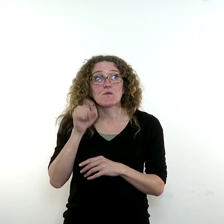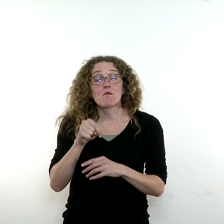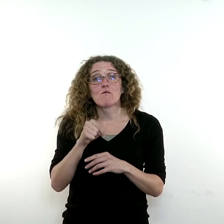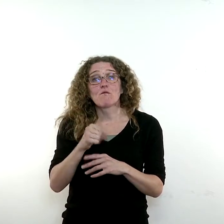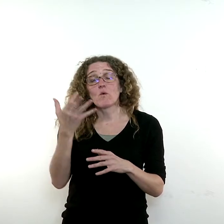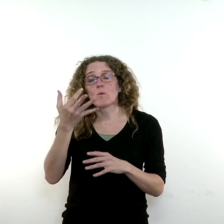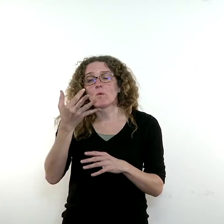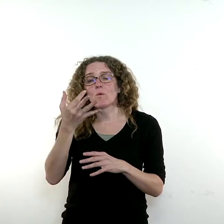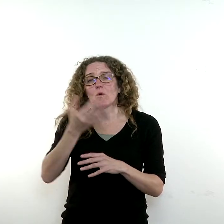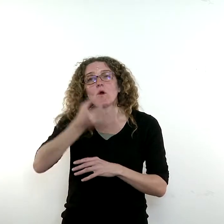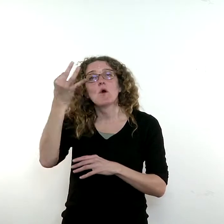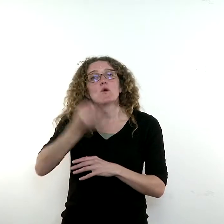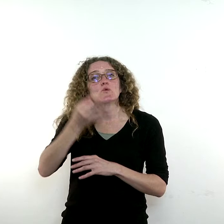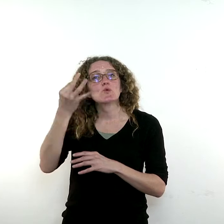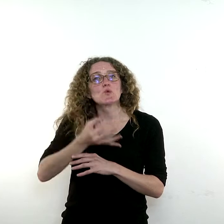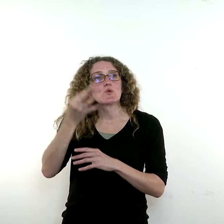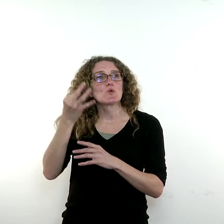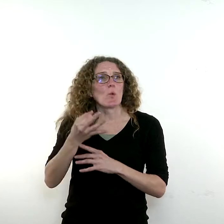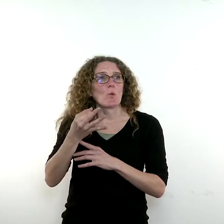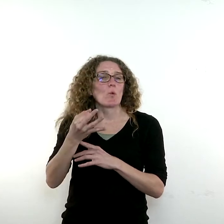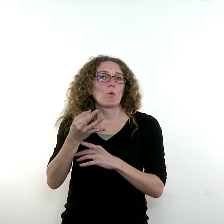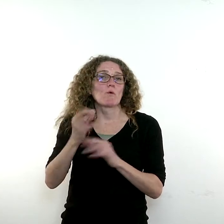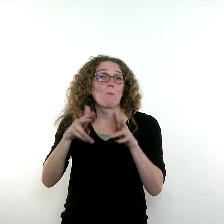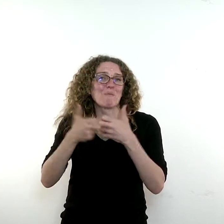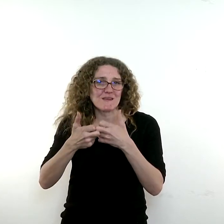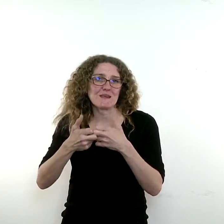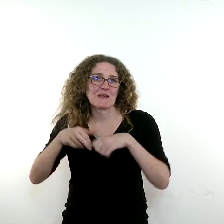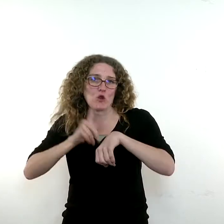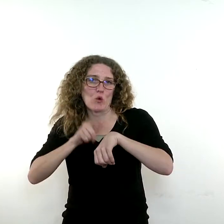animateurs du mercredi hors période de vacances scolaires.